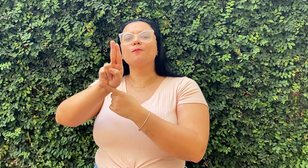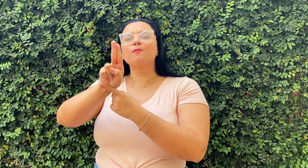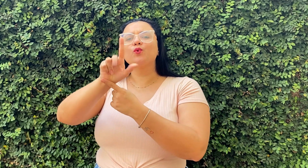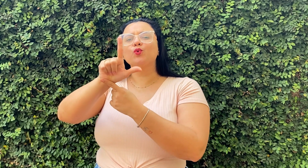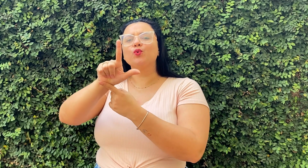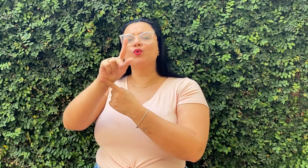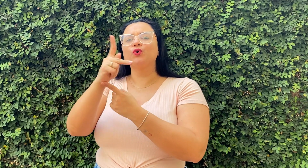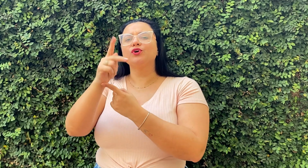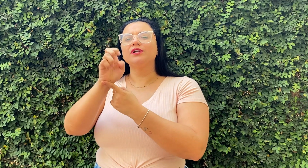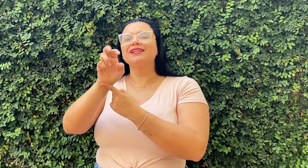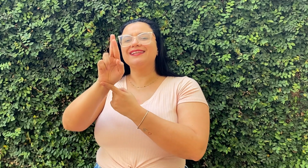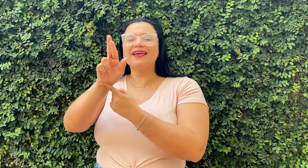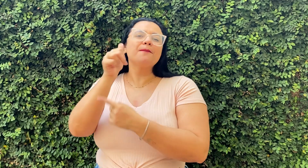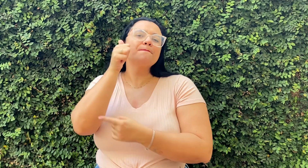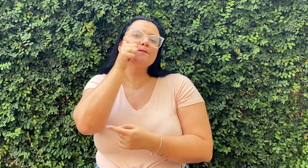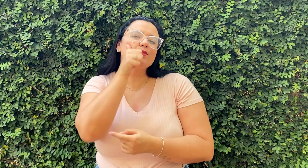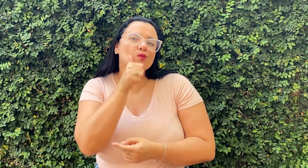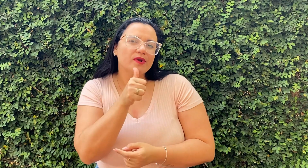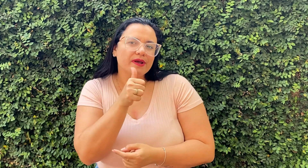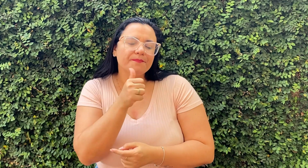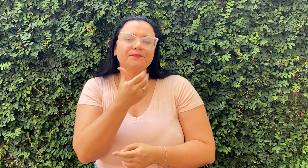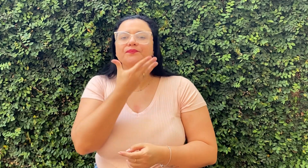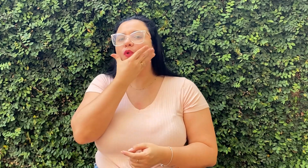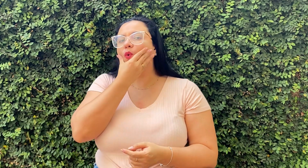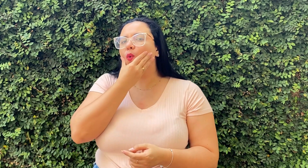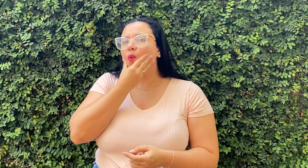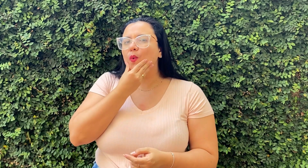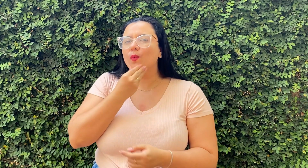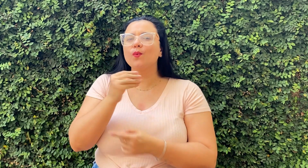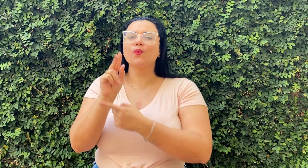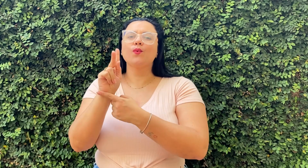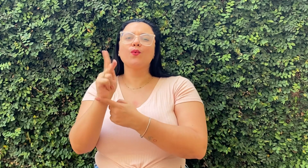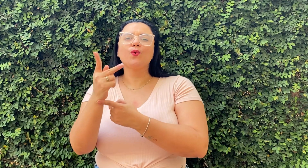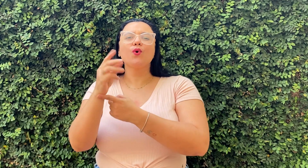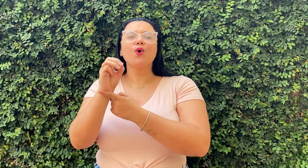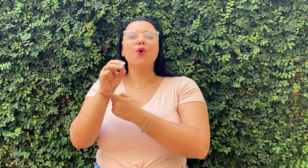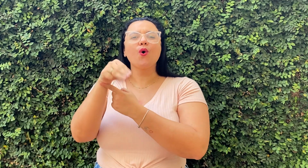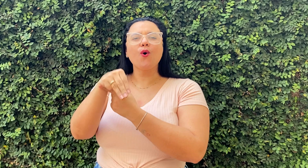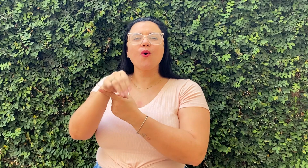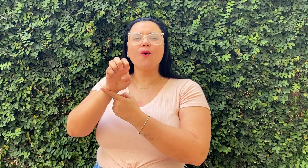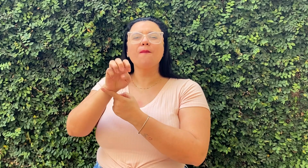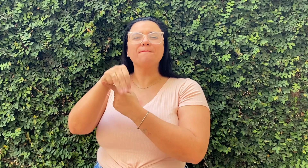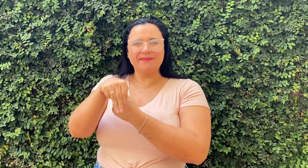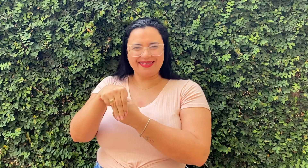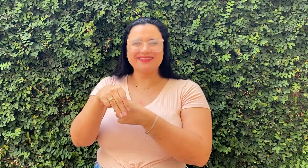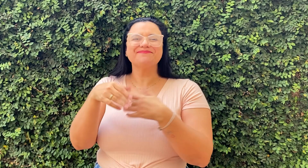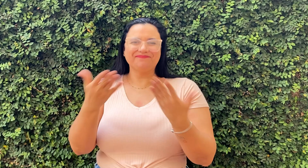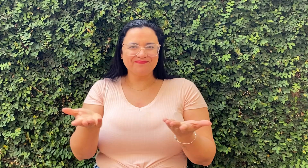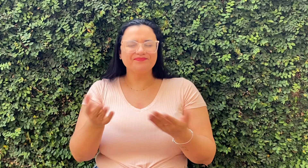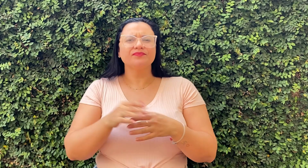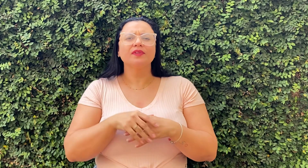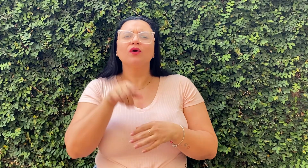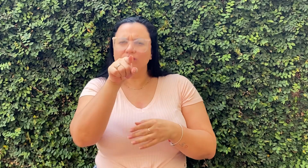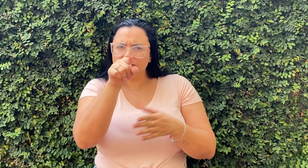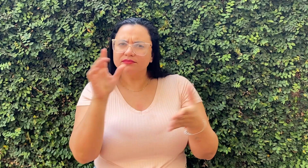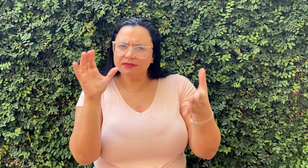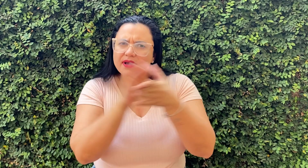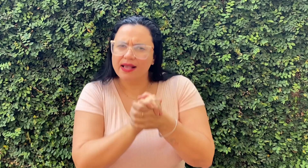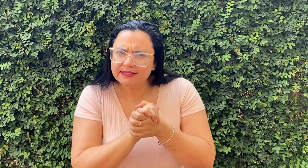para vocês o sinal de mulher, tá? O polegar aqui na bochecha e o homem é a barba. Você é